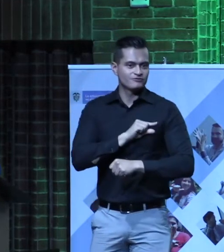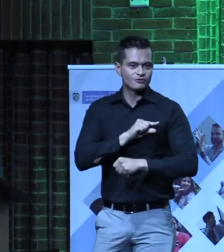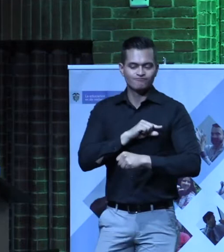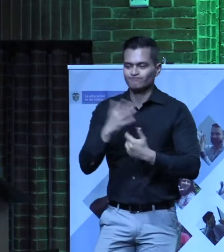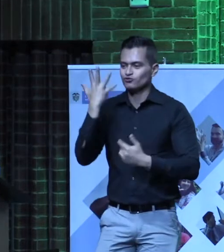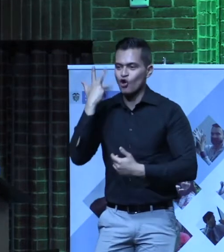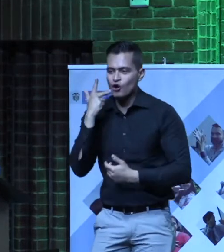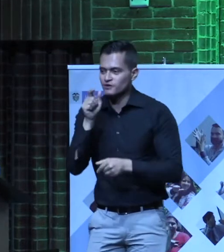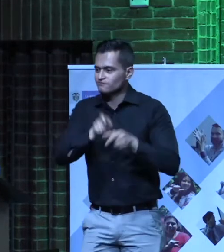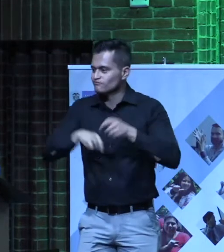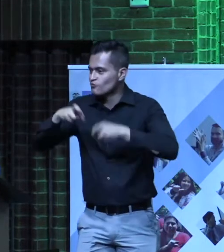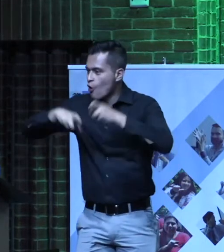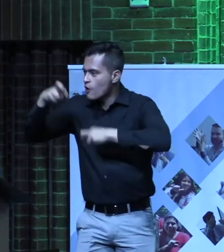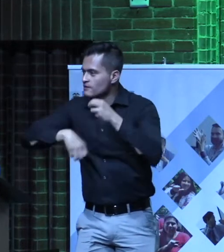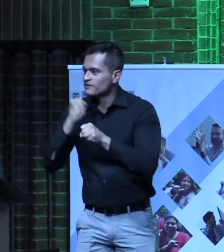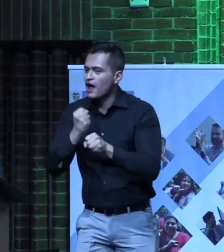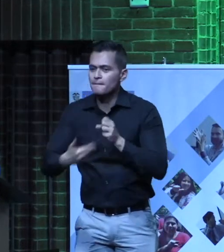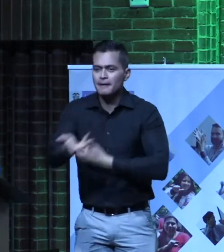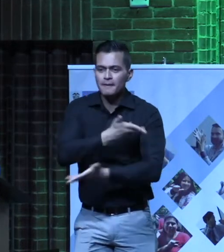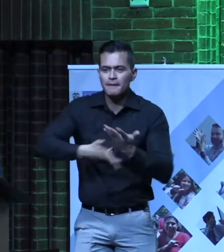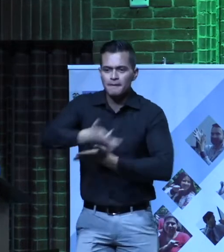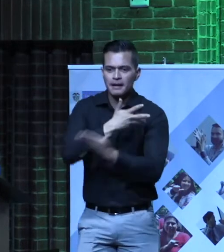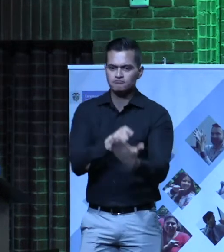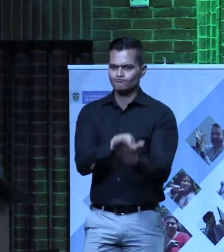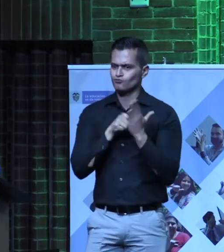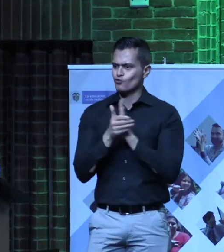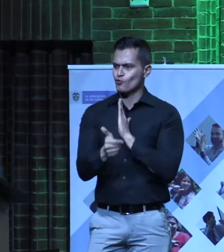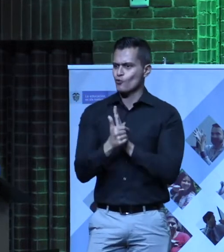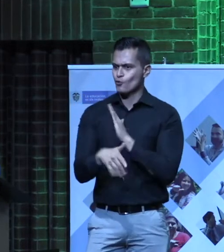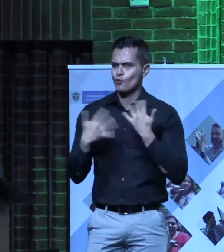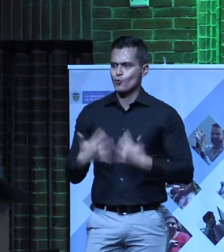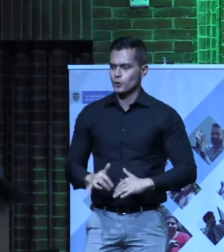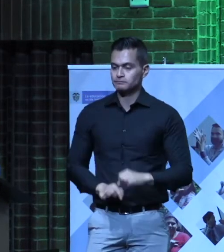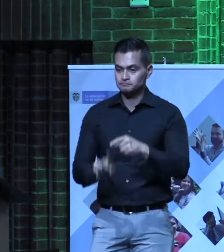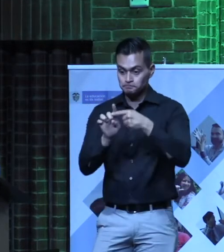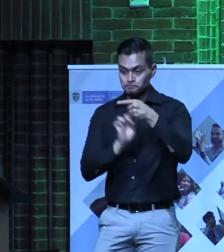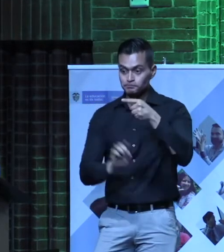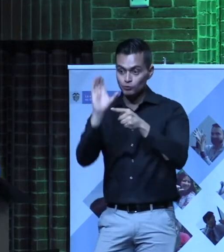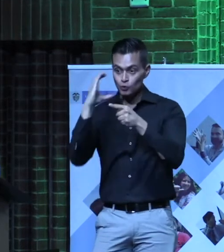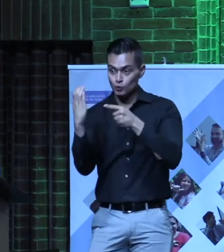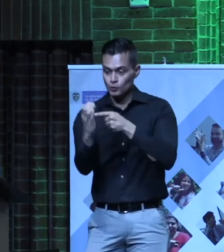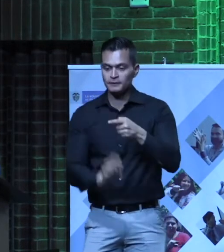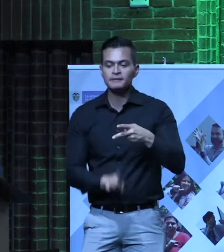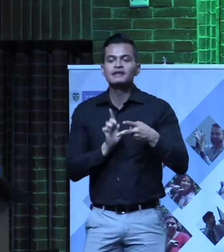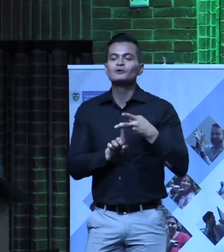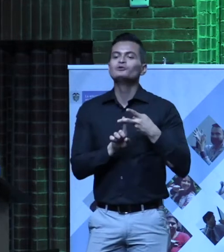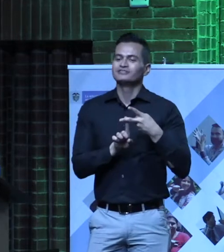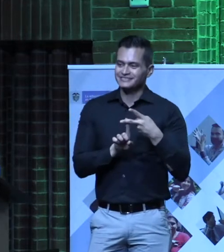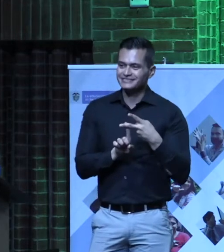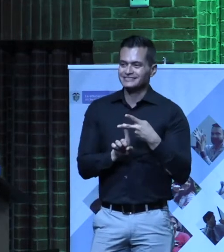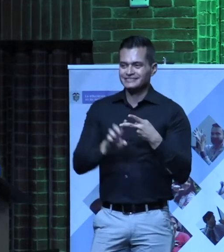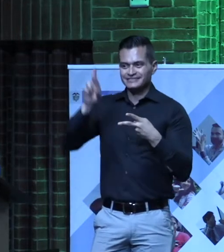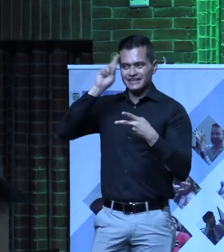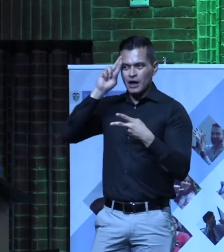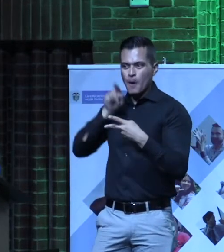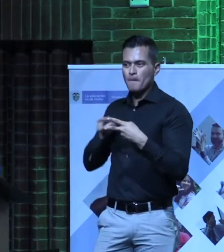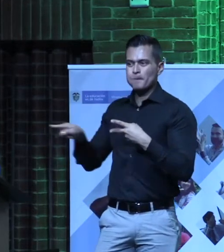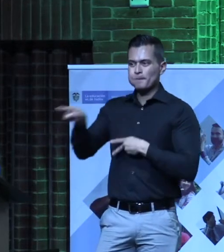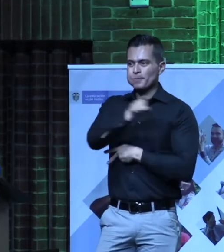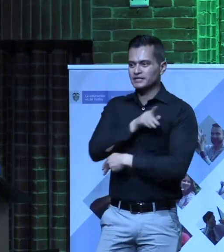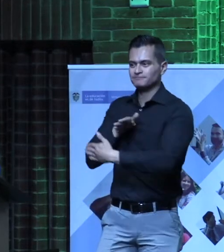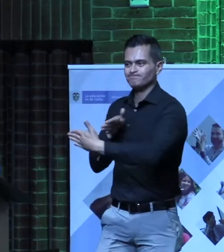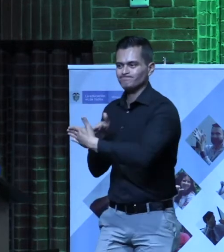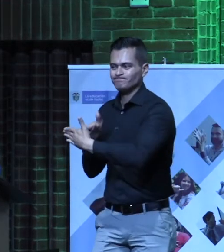ajustes razonables. No obstante, pasamos al segundo concepto, pasamos de cultura a barreras. Barreras tiene